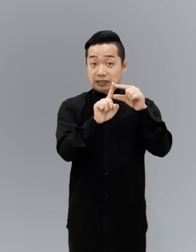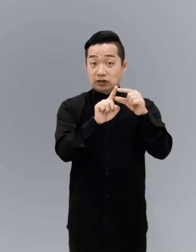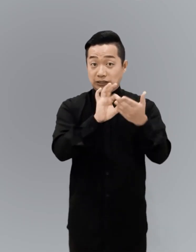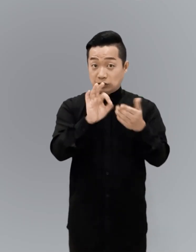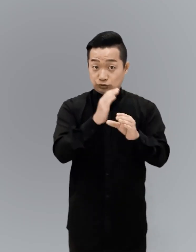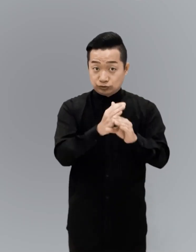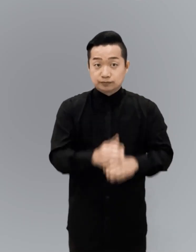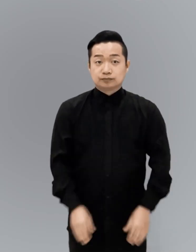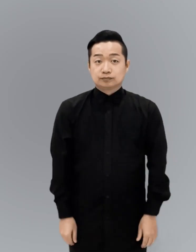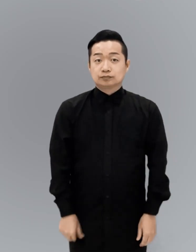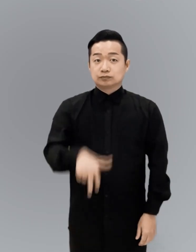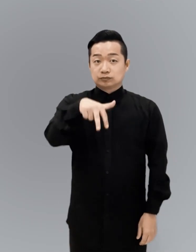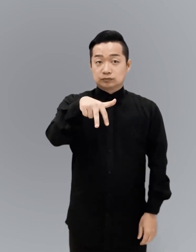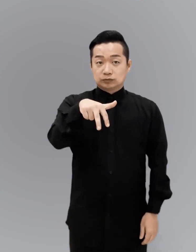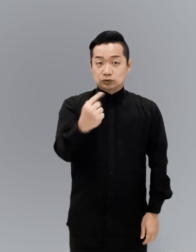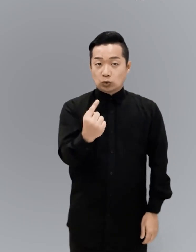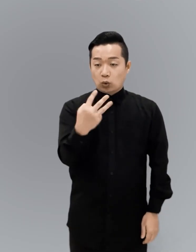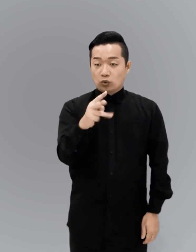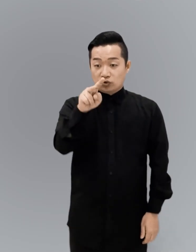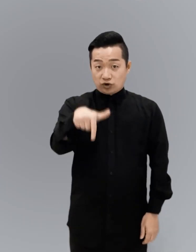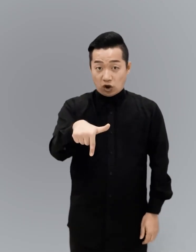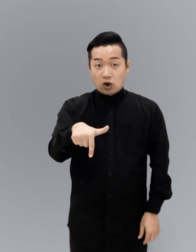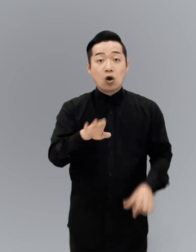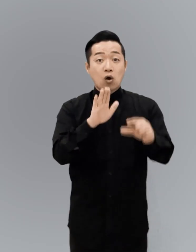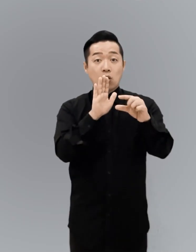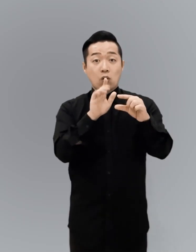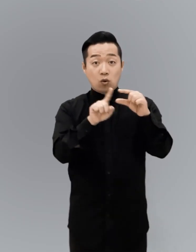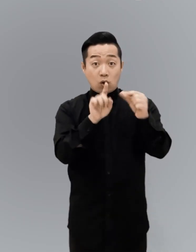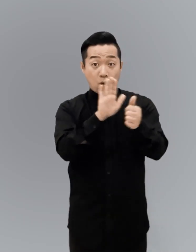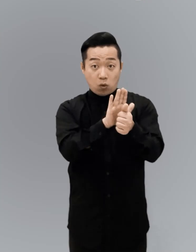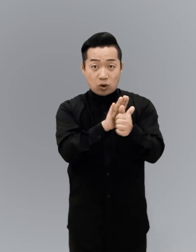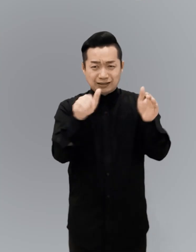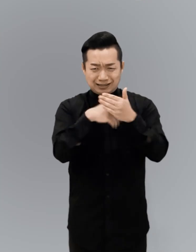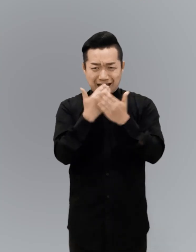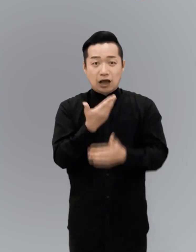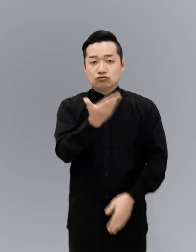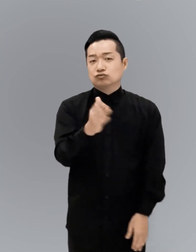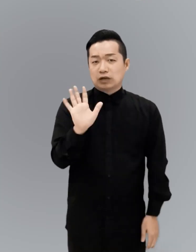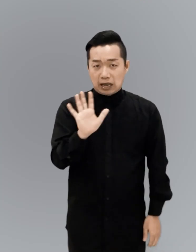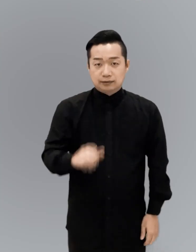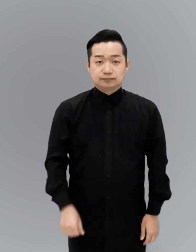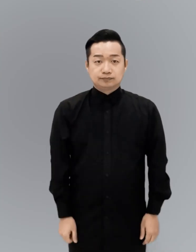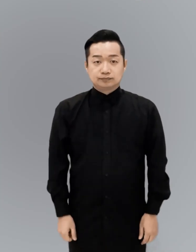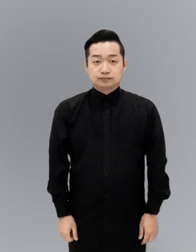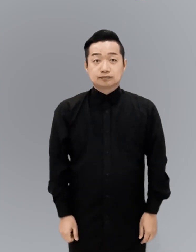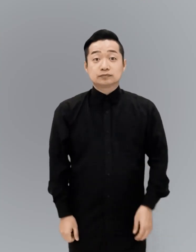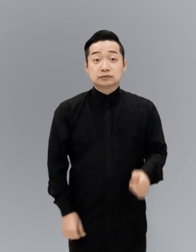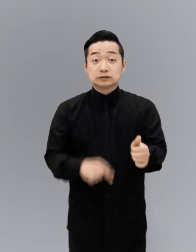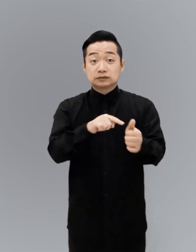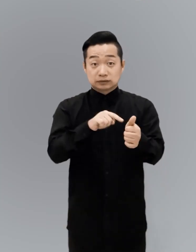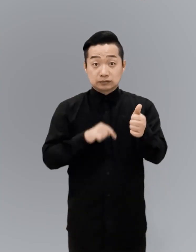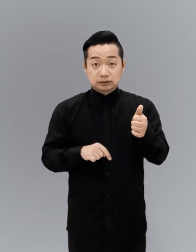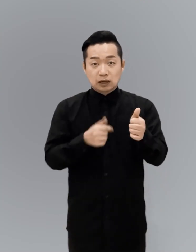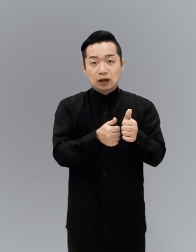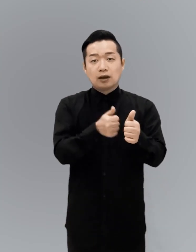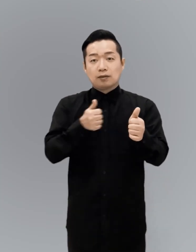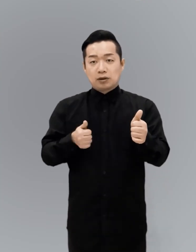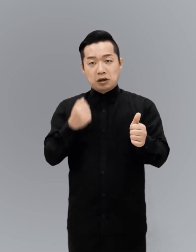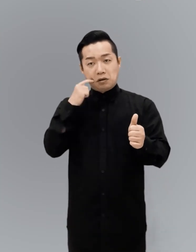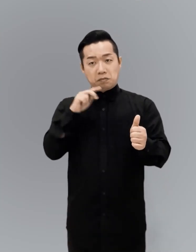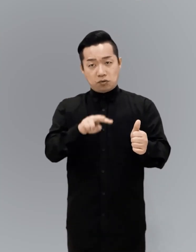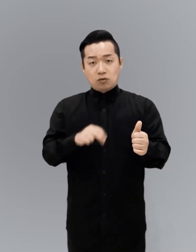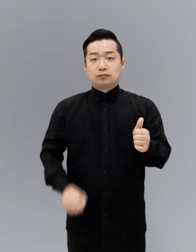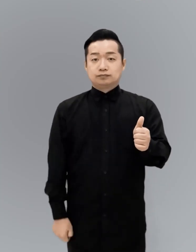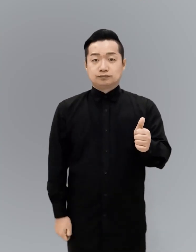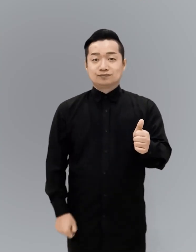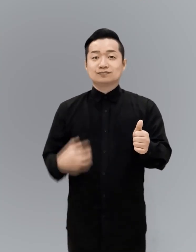말을 쓰고 있는데요. 그 조력자라는 말이 무언가를 다 해주는 것이 아니라 그냥 그 아이를 조금 한 발치에서